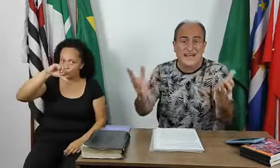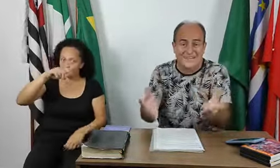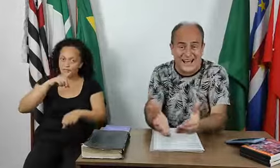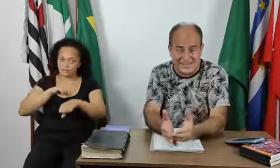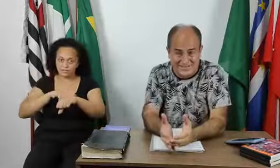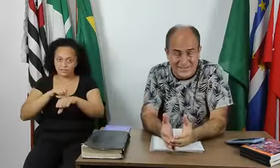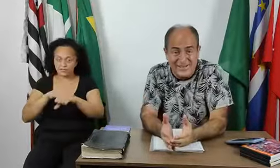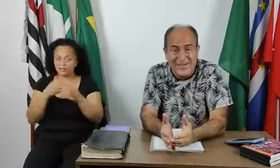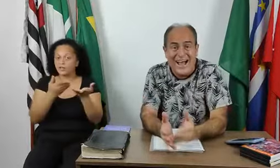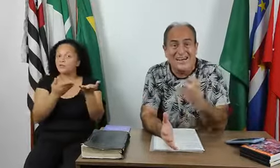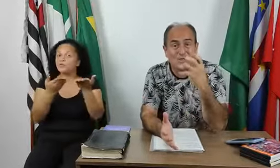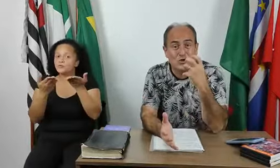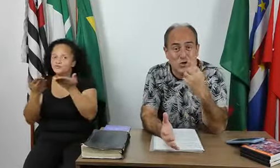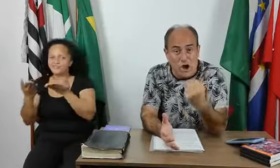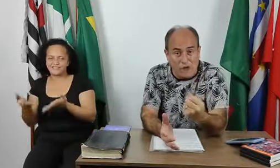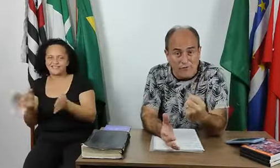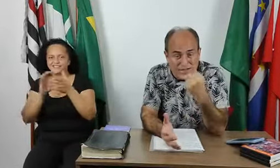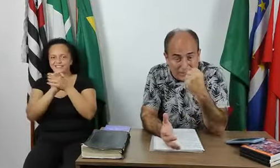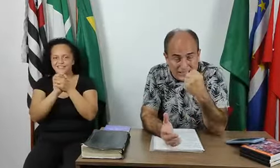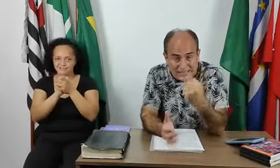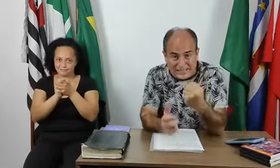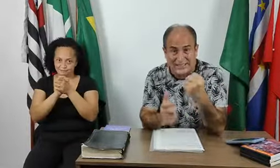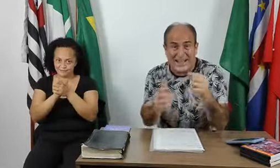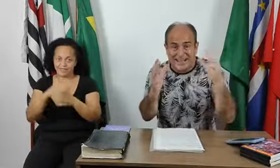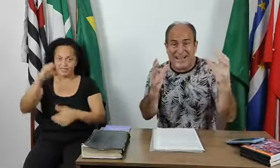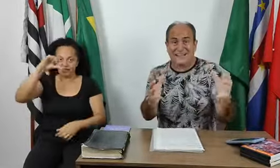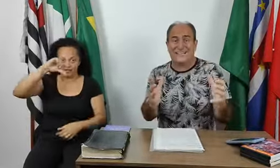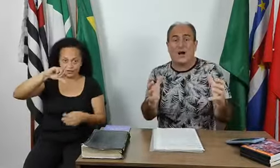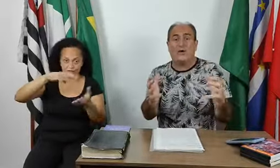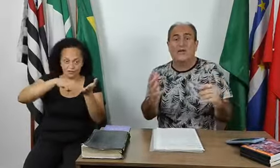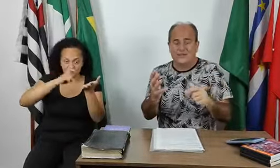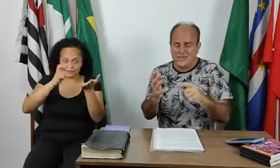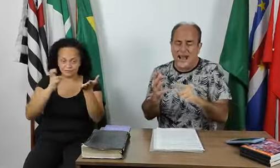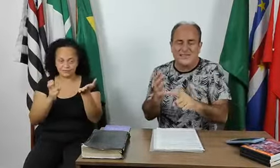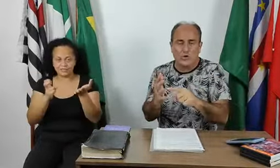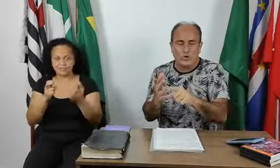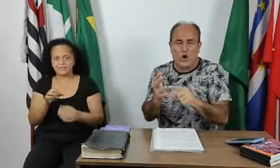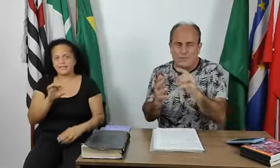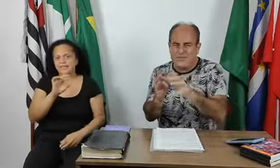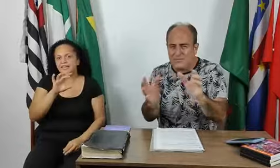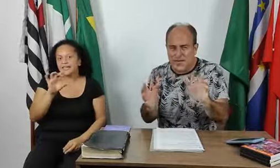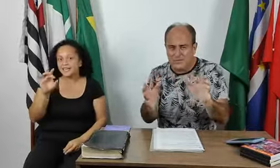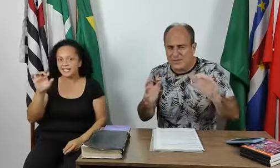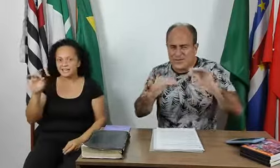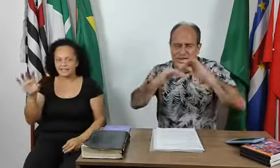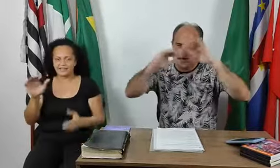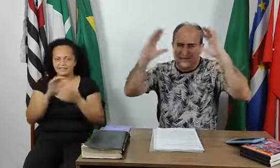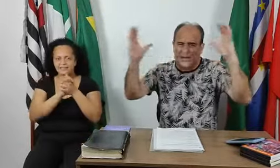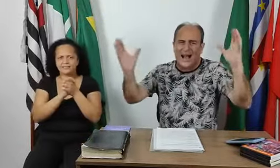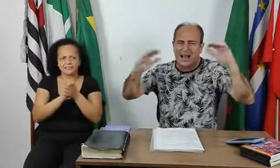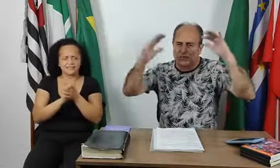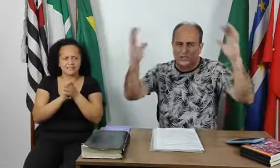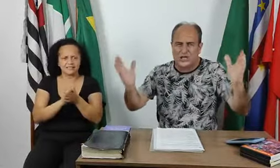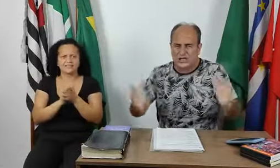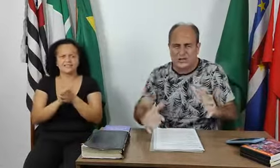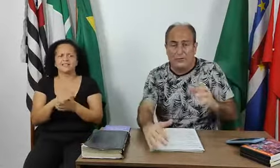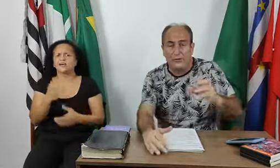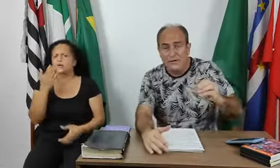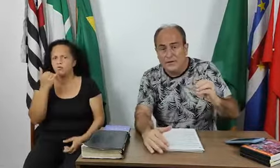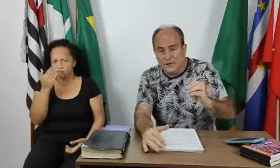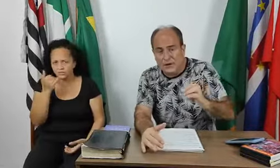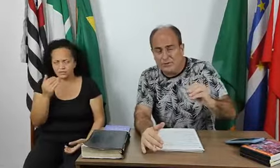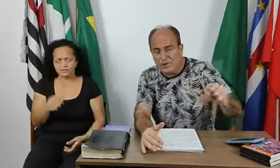os casais. Às 9h, cada casal traz seus comes e bebes. Não precisa ser nada caro, chique,